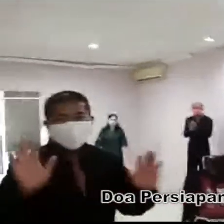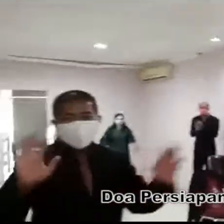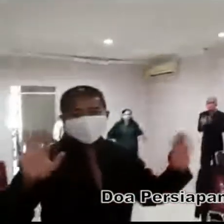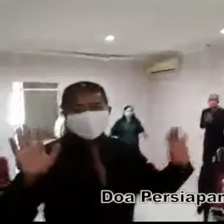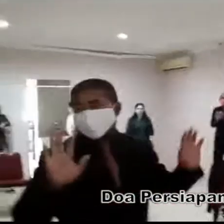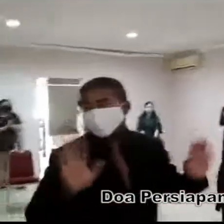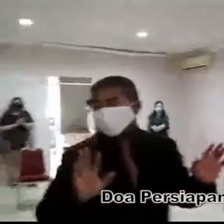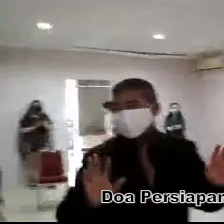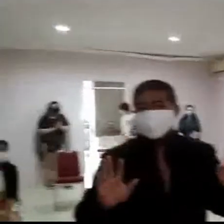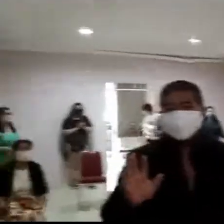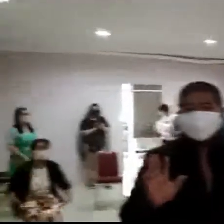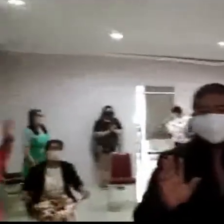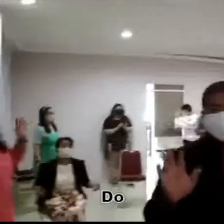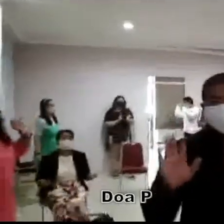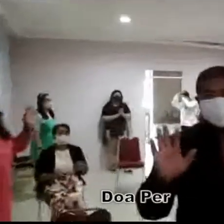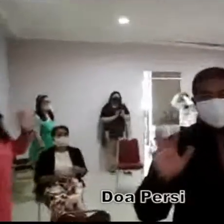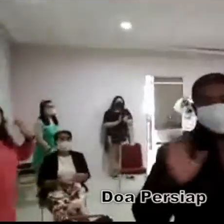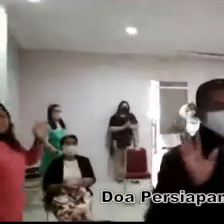Amin.